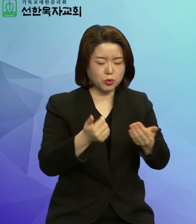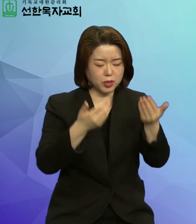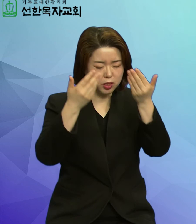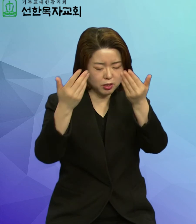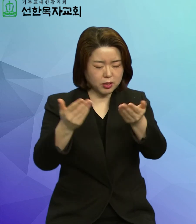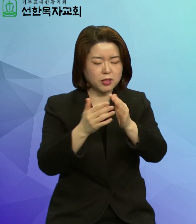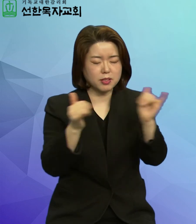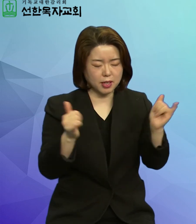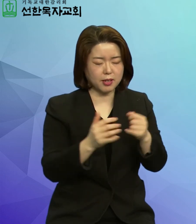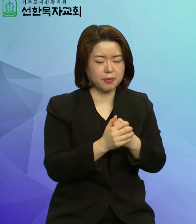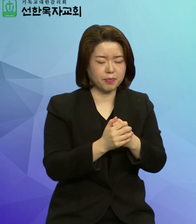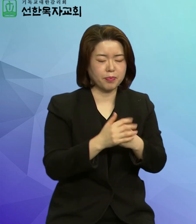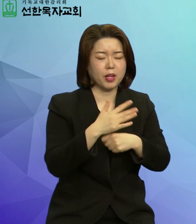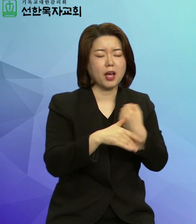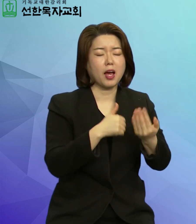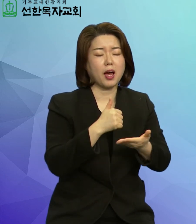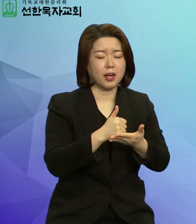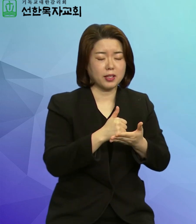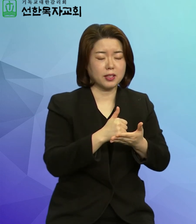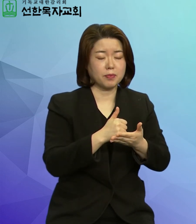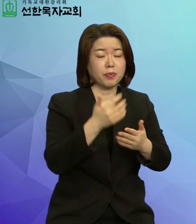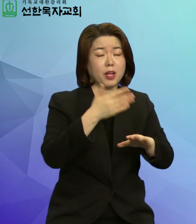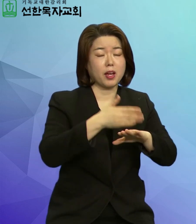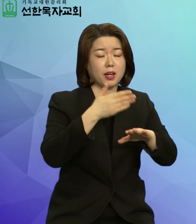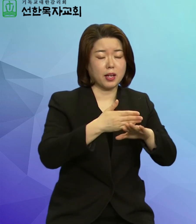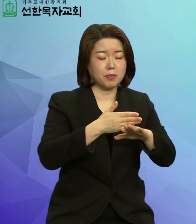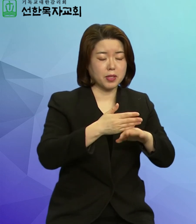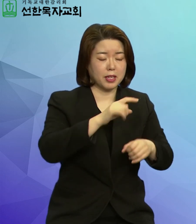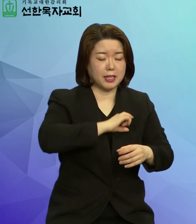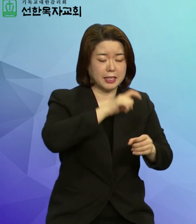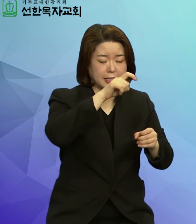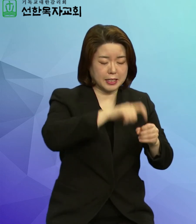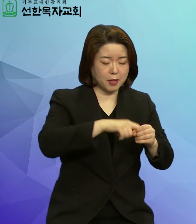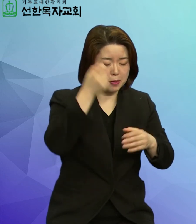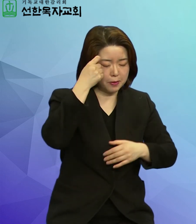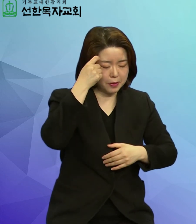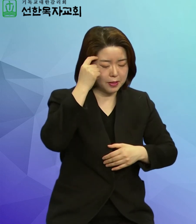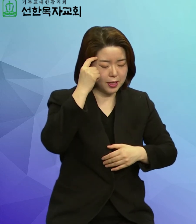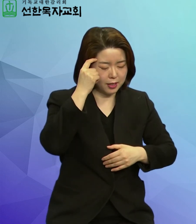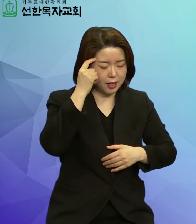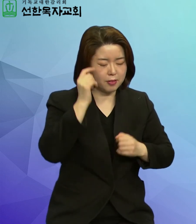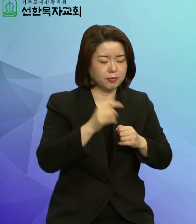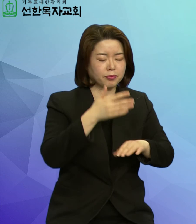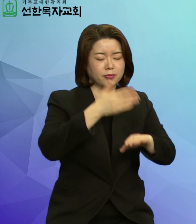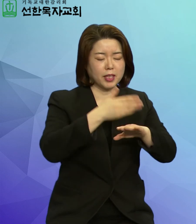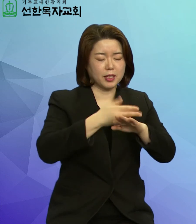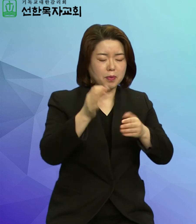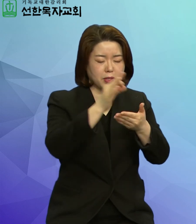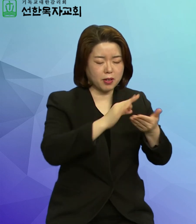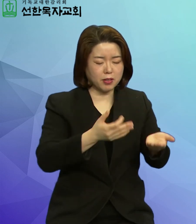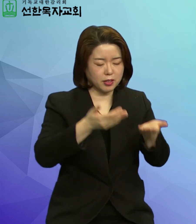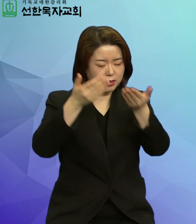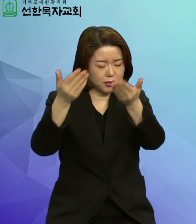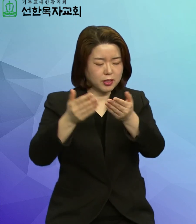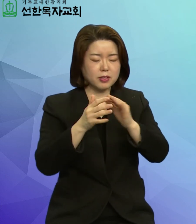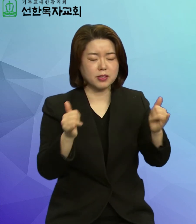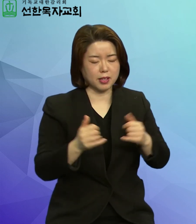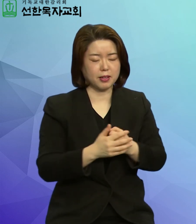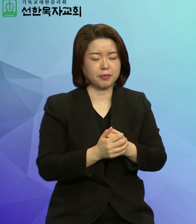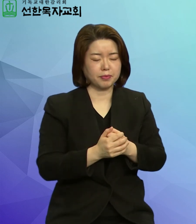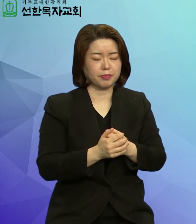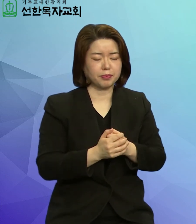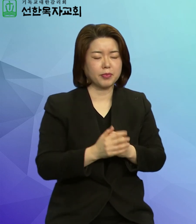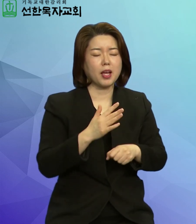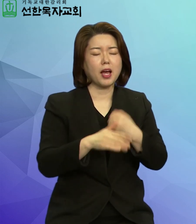12일조를 주께 드리는 이들, 하나님 감사의 제목을 생각하여 감사의 헌금을 주께 드리는